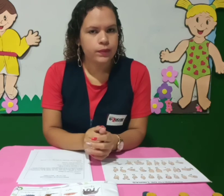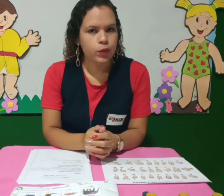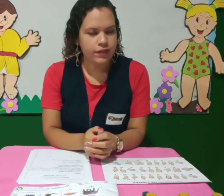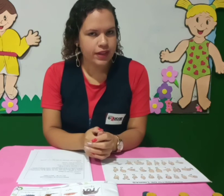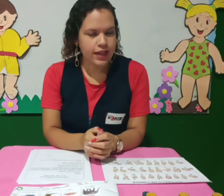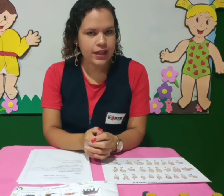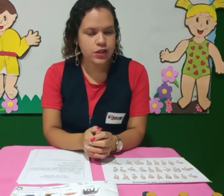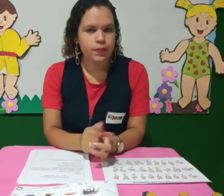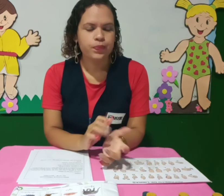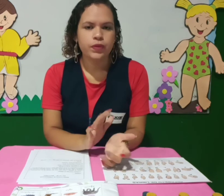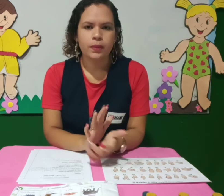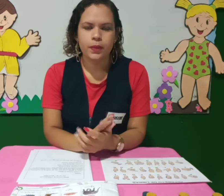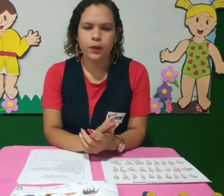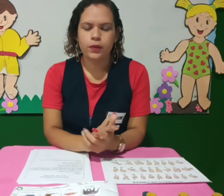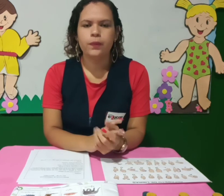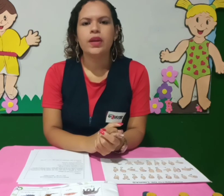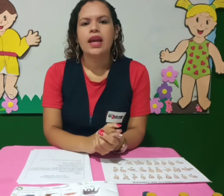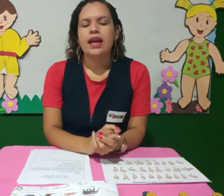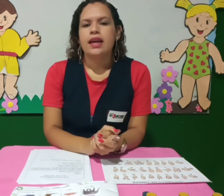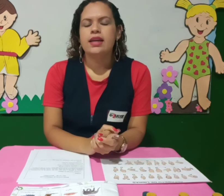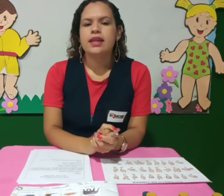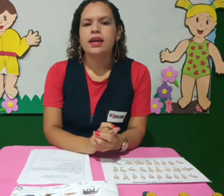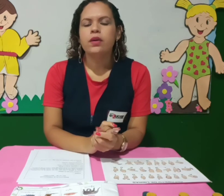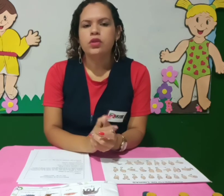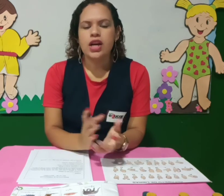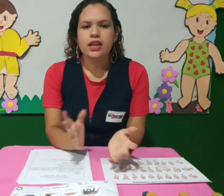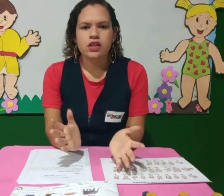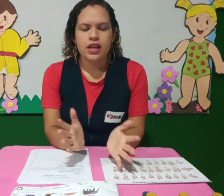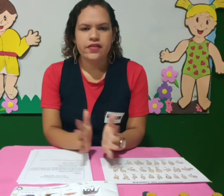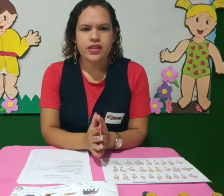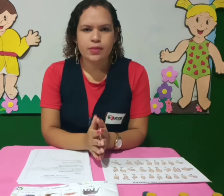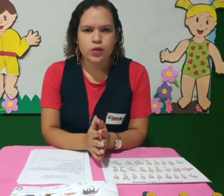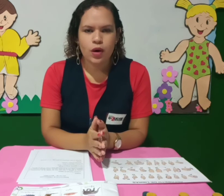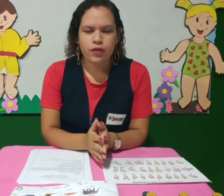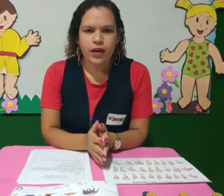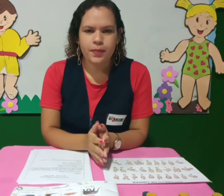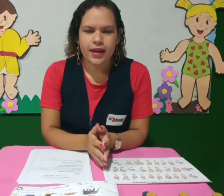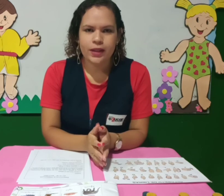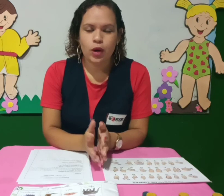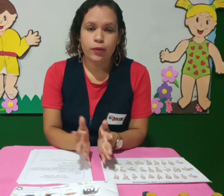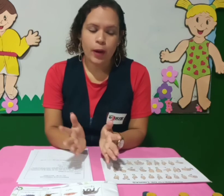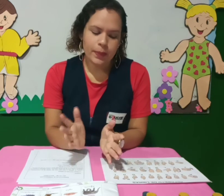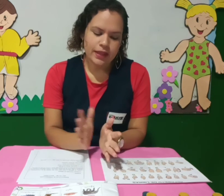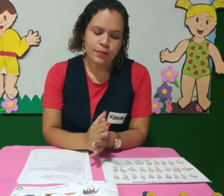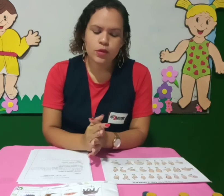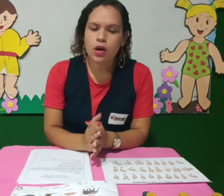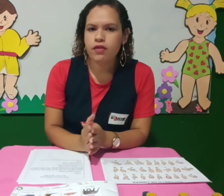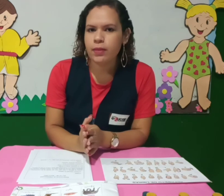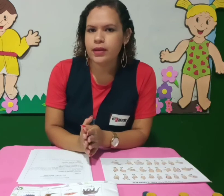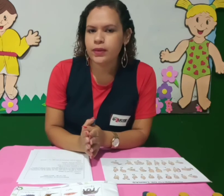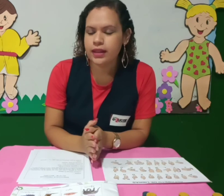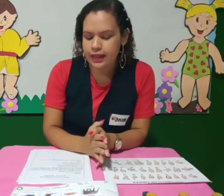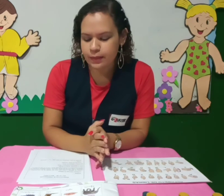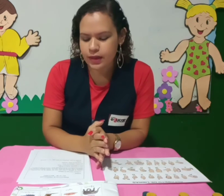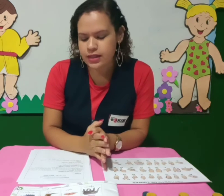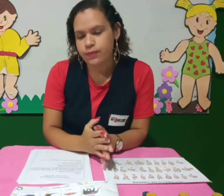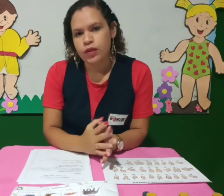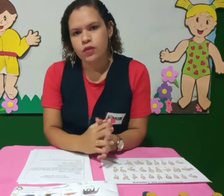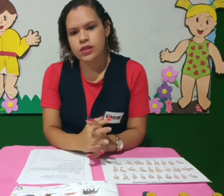é verdade? Pronto. Então, já que nós já revisamos o alfabeto, aprendemos o alfabeto em libras, vocês